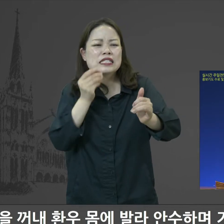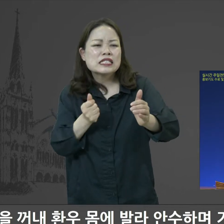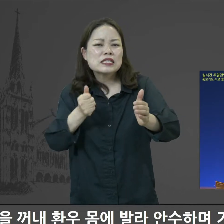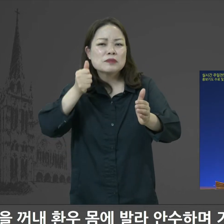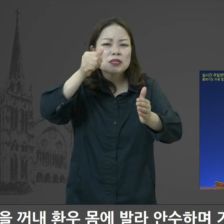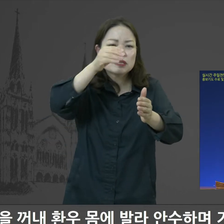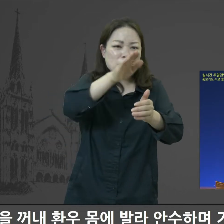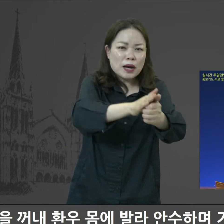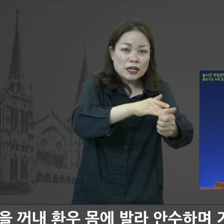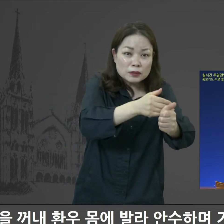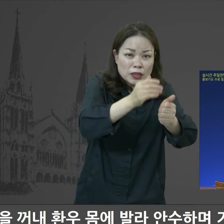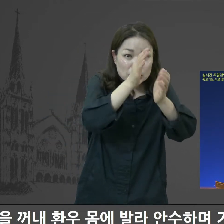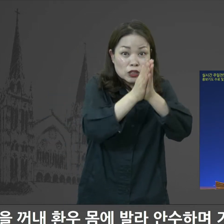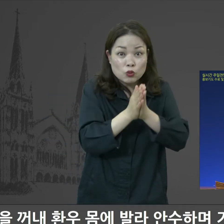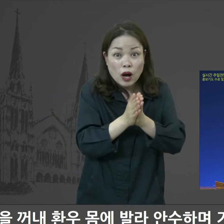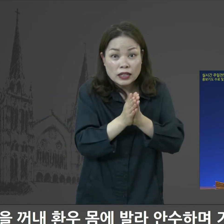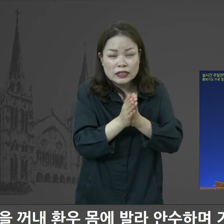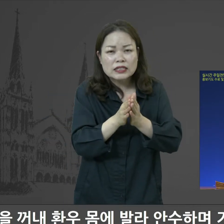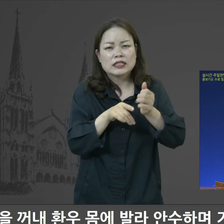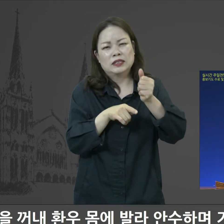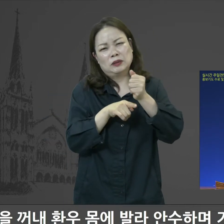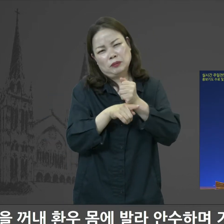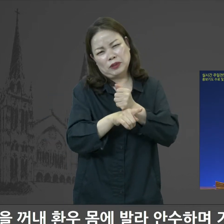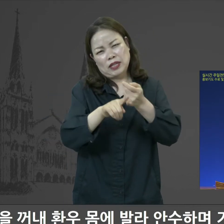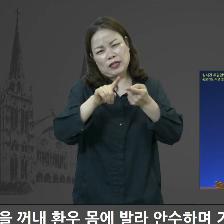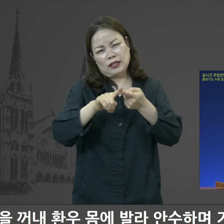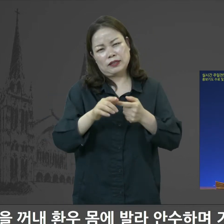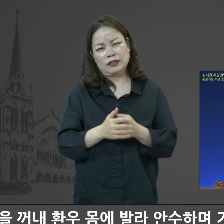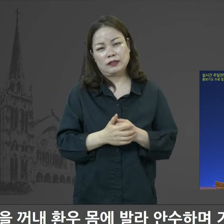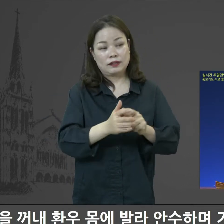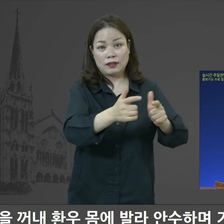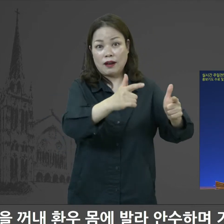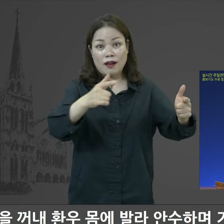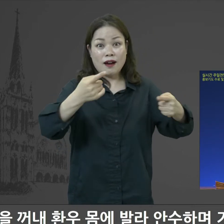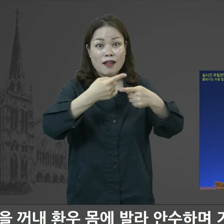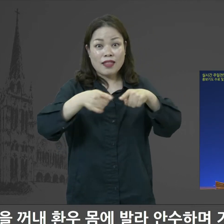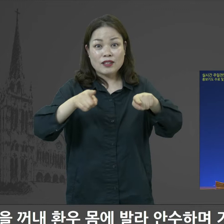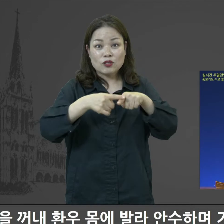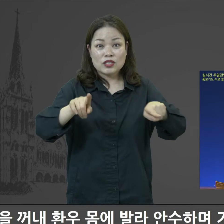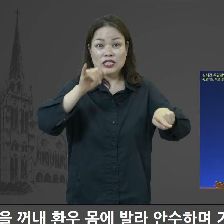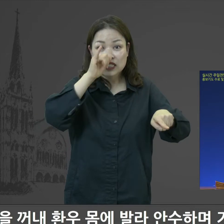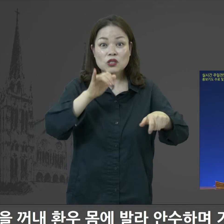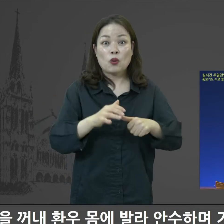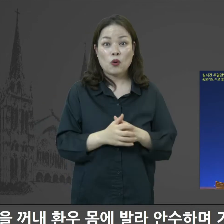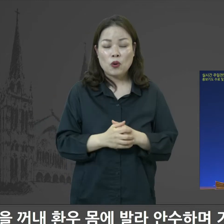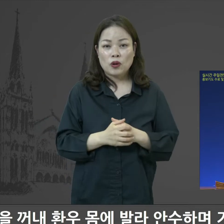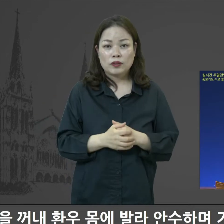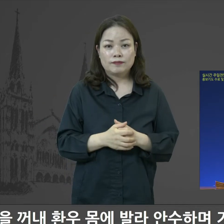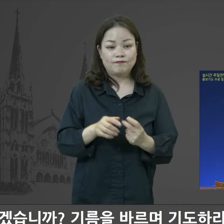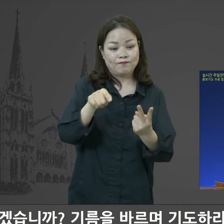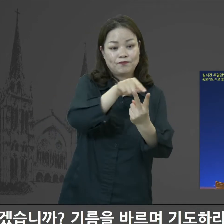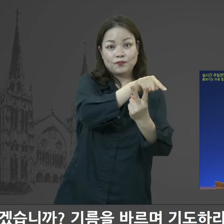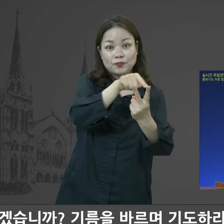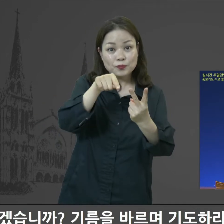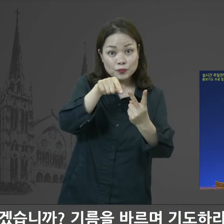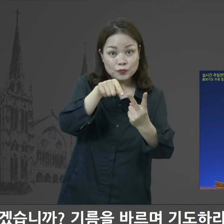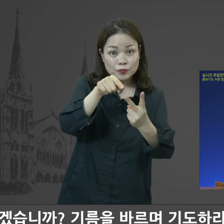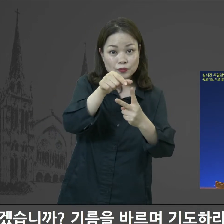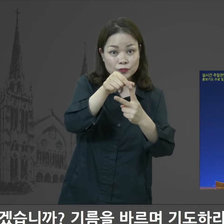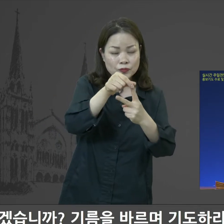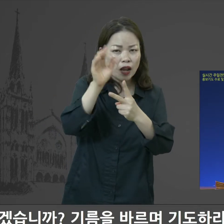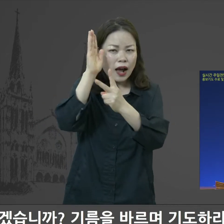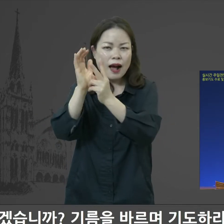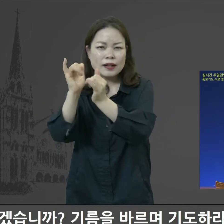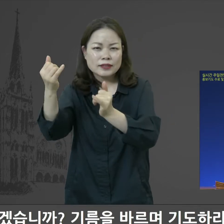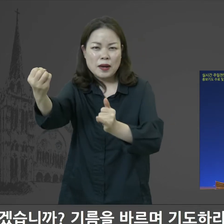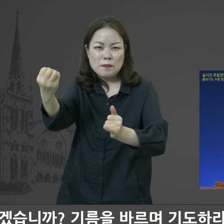바르며 기도하라는 의미에 대해서는 굉장히 다양한 해석들이 있습니다. 그런데 크게 두 가지로 나눠보면 어떤 학자들은